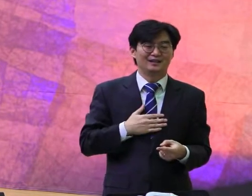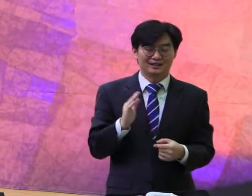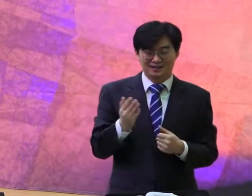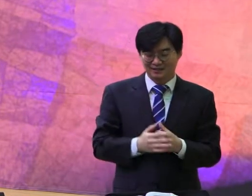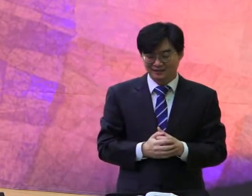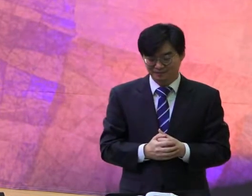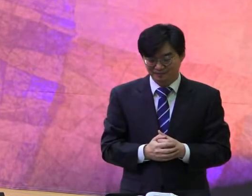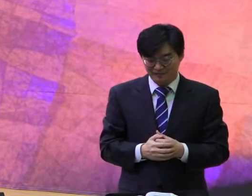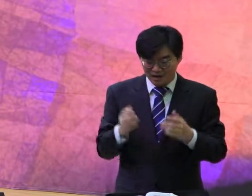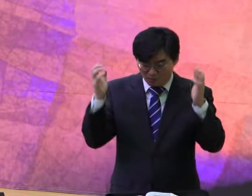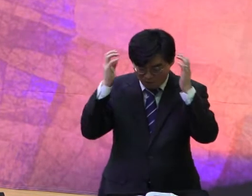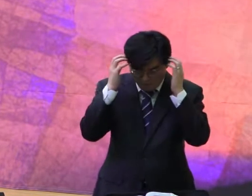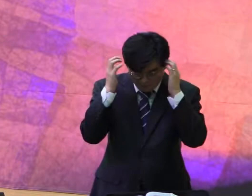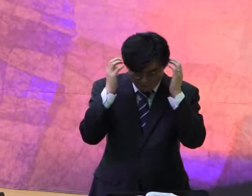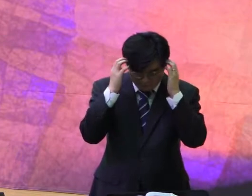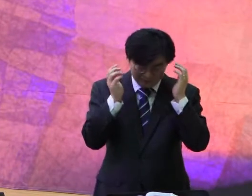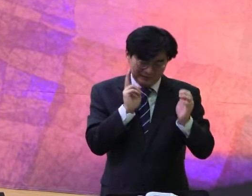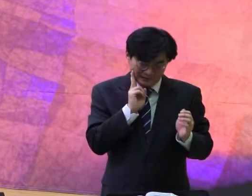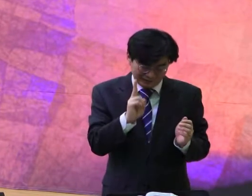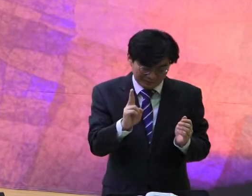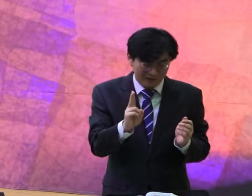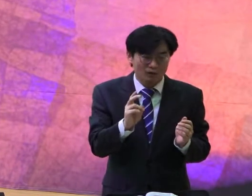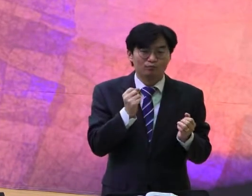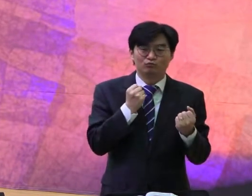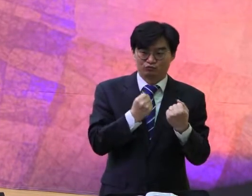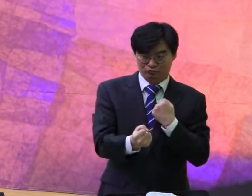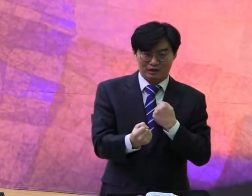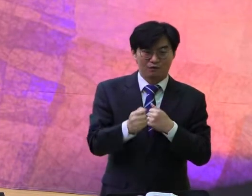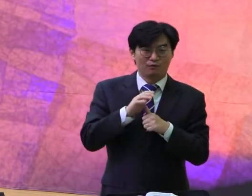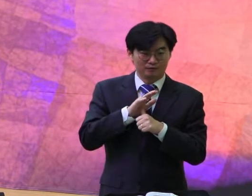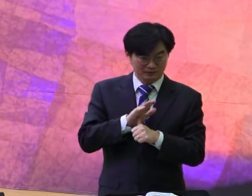그들이 그런 고통을 견뎌낼 수 있었던 힘은 무엇이었을까요?